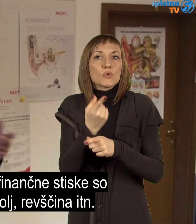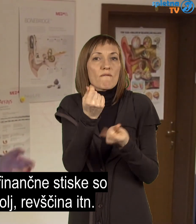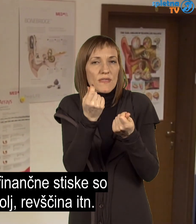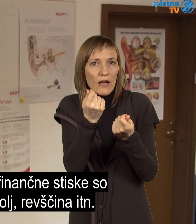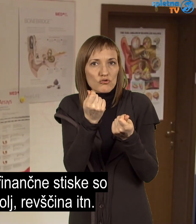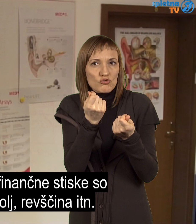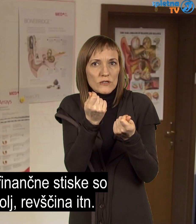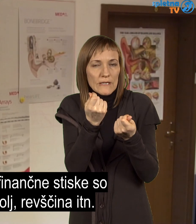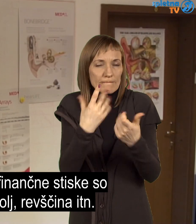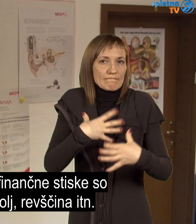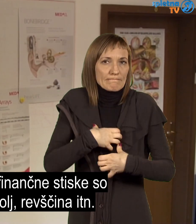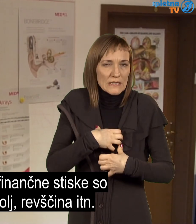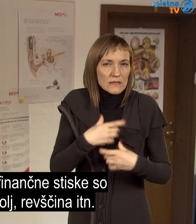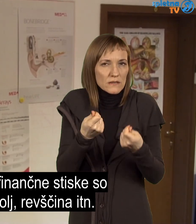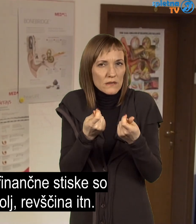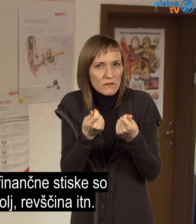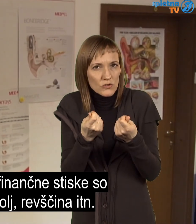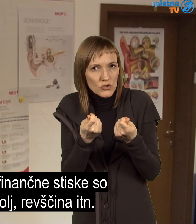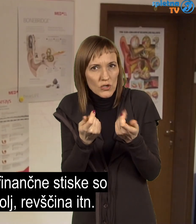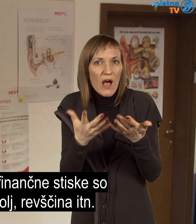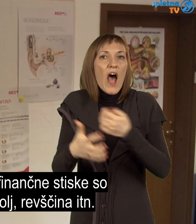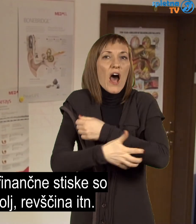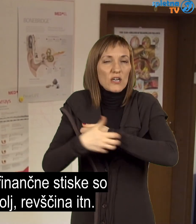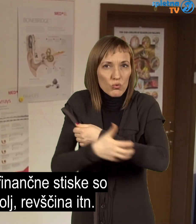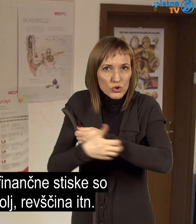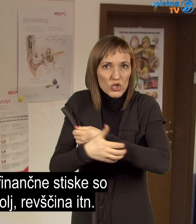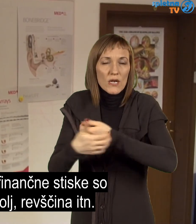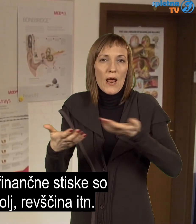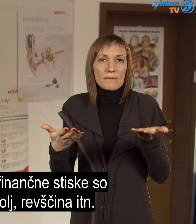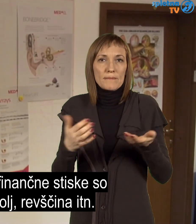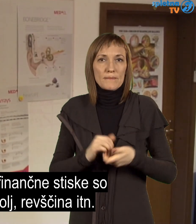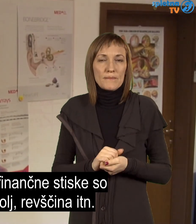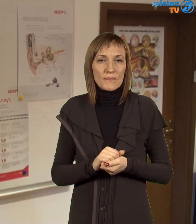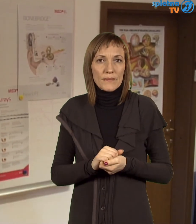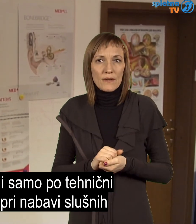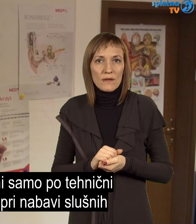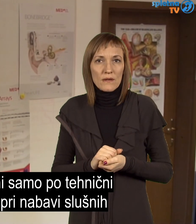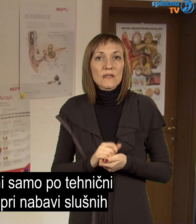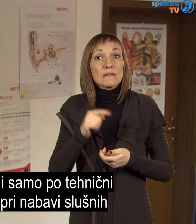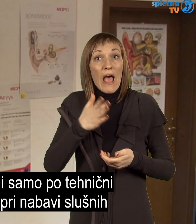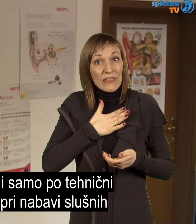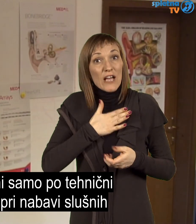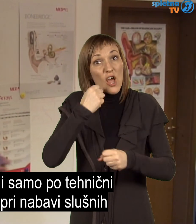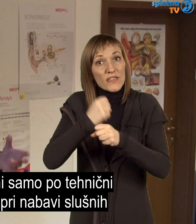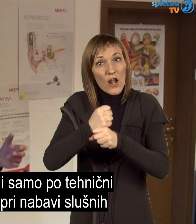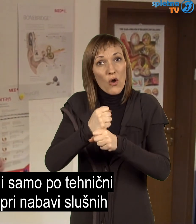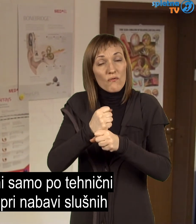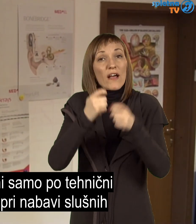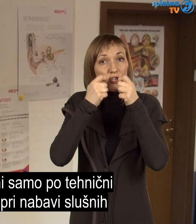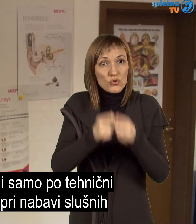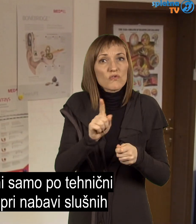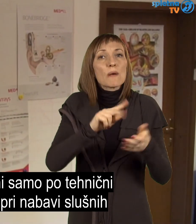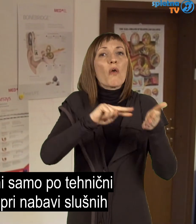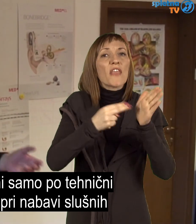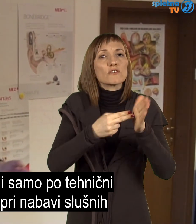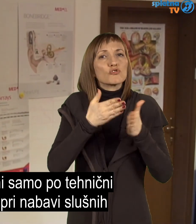tudi finančne stiske so prisotne vedno bolj, revščina in to, in delovanje društev ni samo po